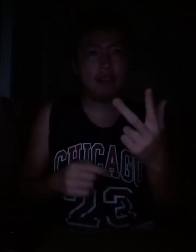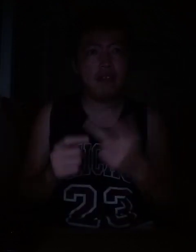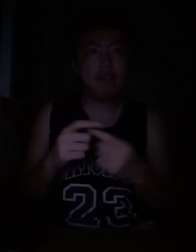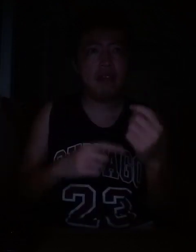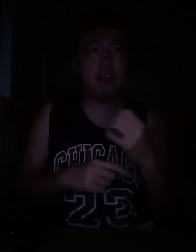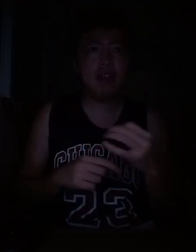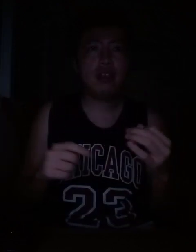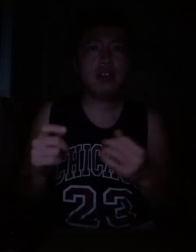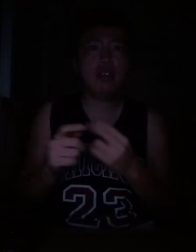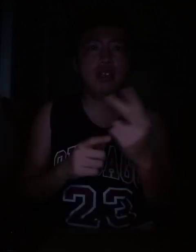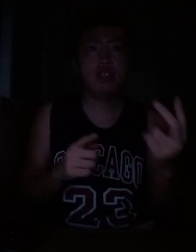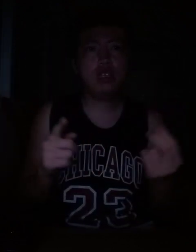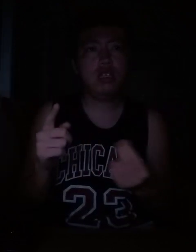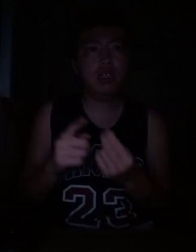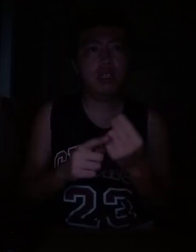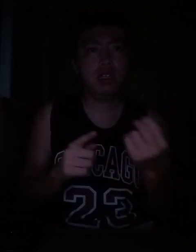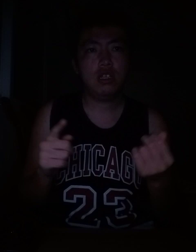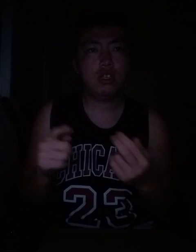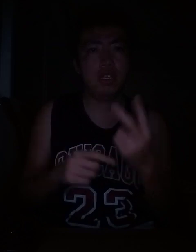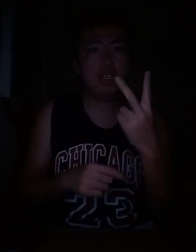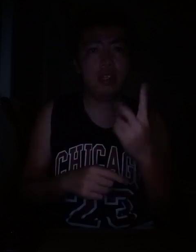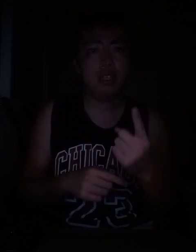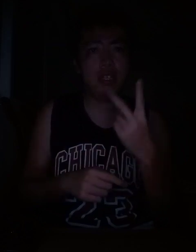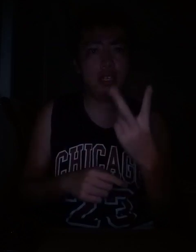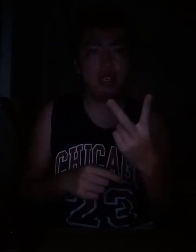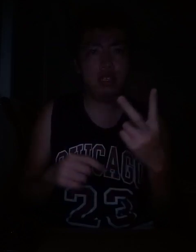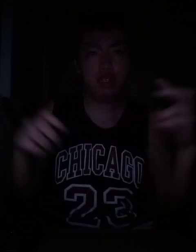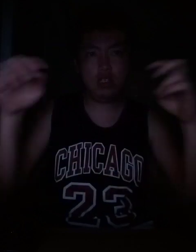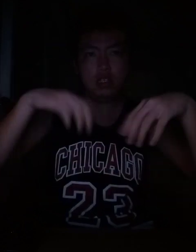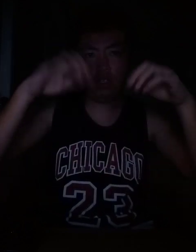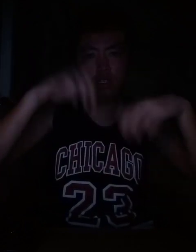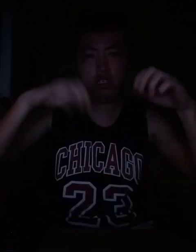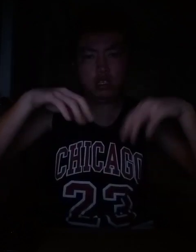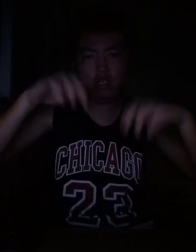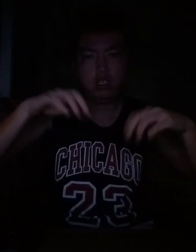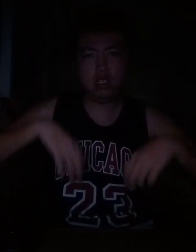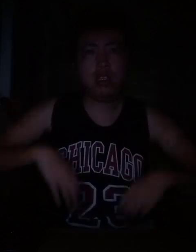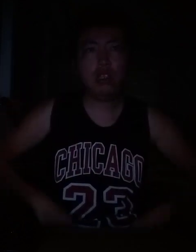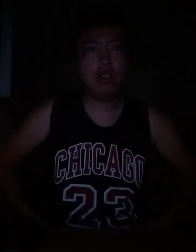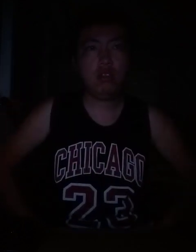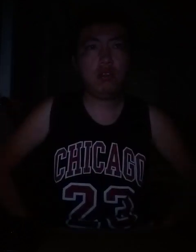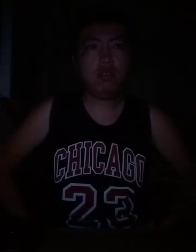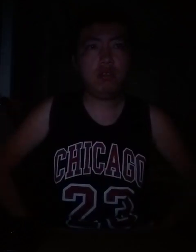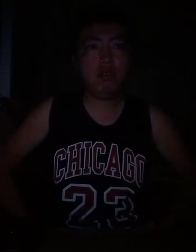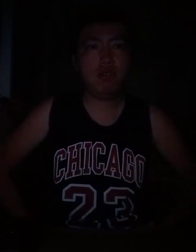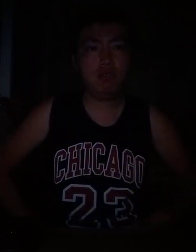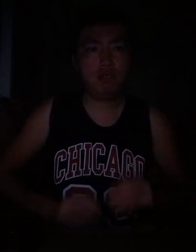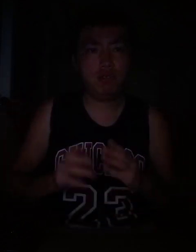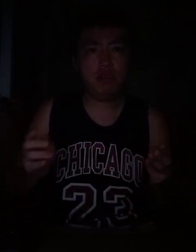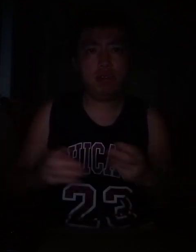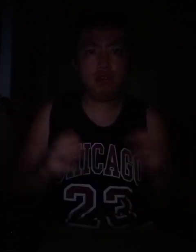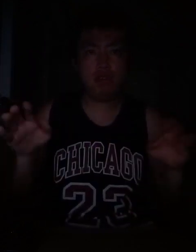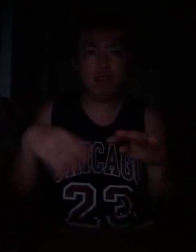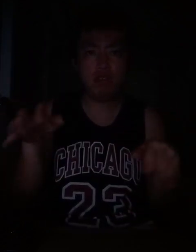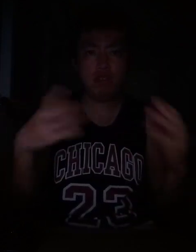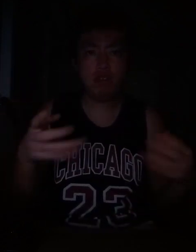이상, 서울을 포함한 수도권에도 100에서 200mm의 큰 비가 내리겠습니다. 전국적으로 바람도 강하게